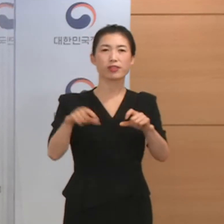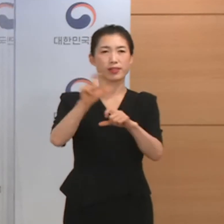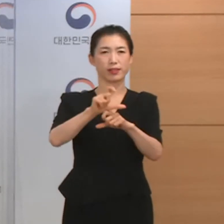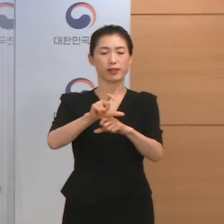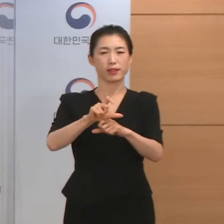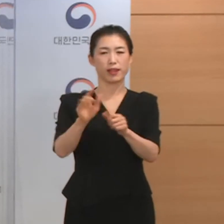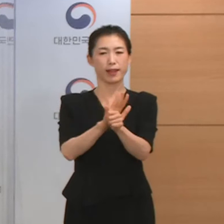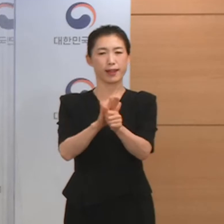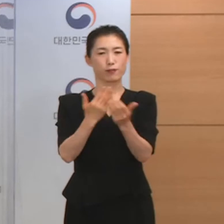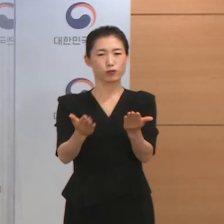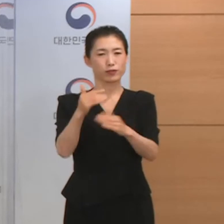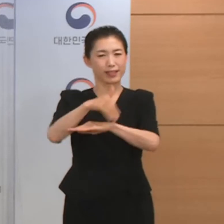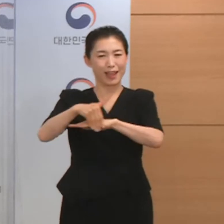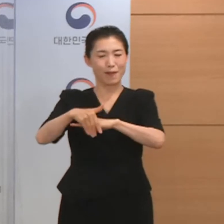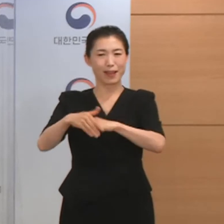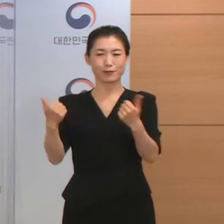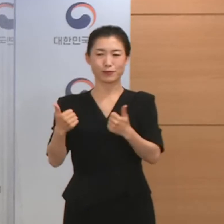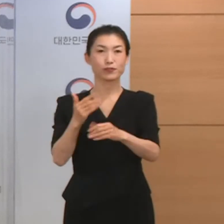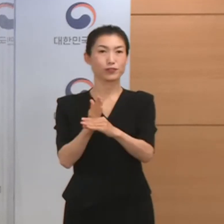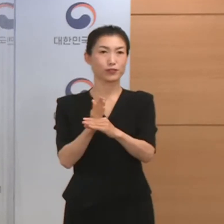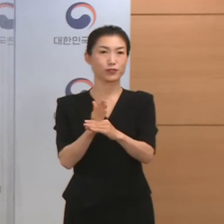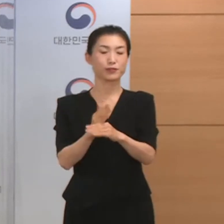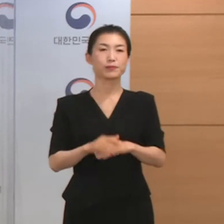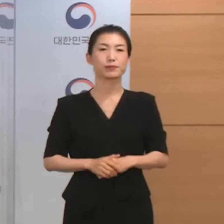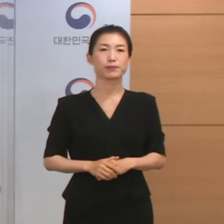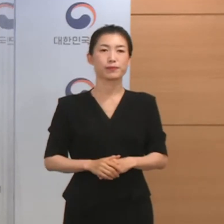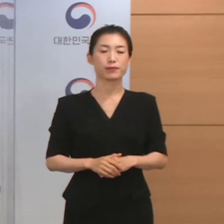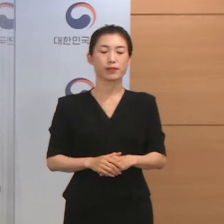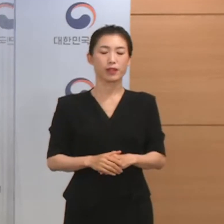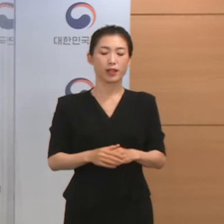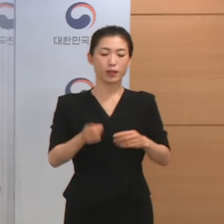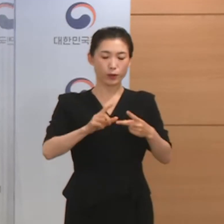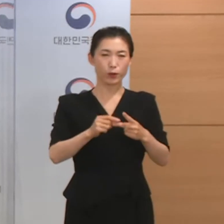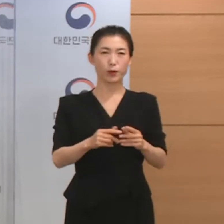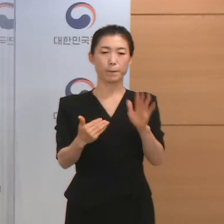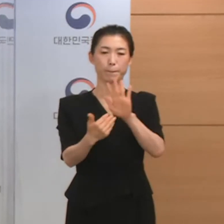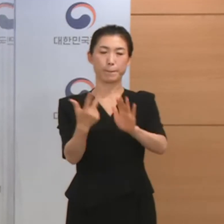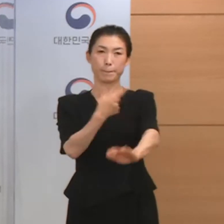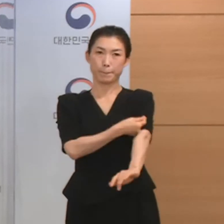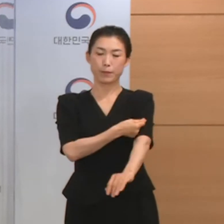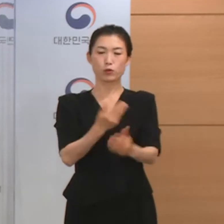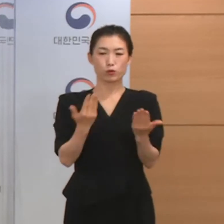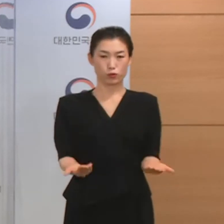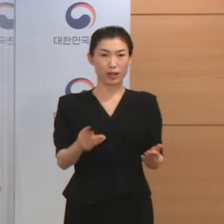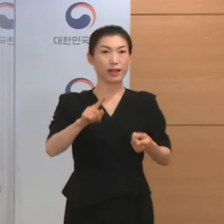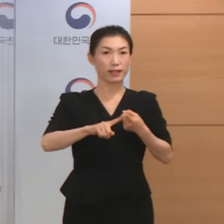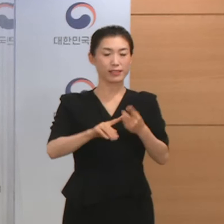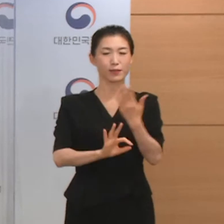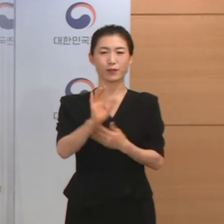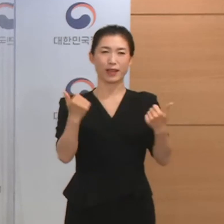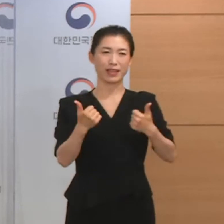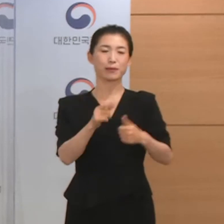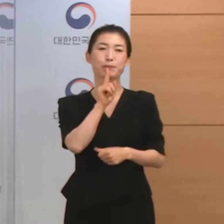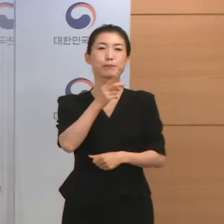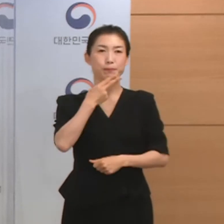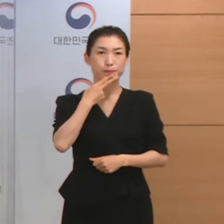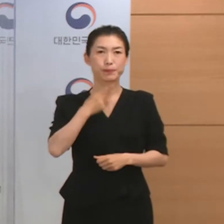더 개발될 예정이라고 알려드릴 수 있을 것 같습니다. 백신 휴가제에 대해서는 오늘 중대본에서 특별히 언급된 바 없습니다.